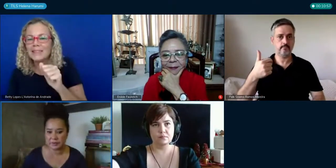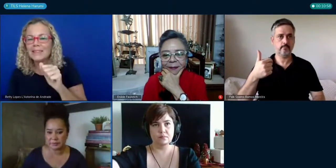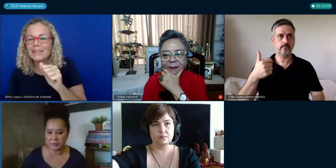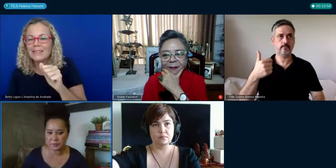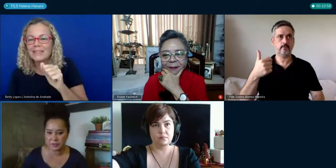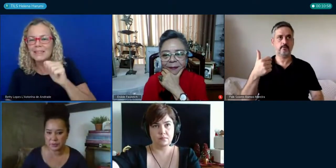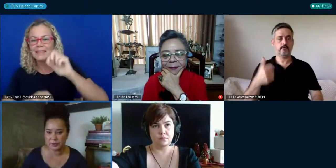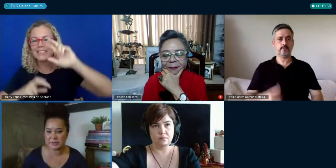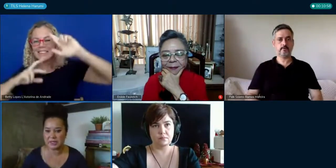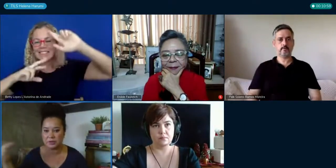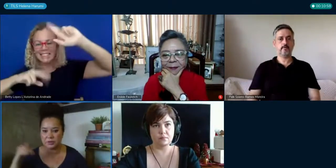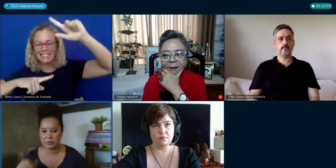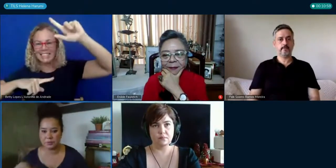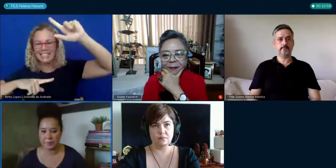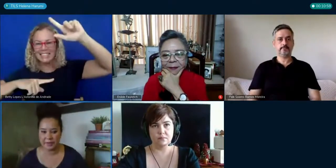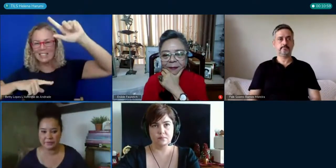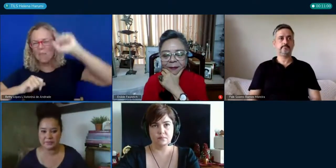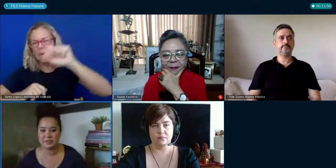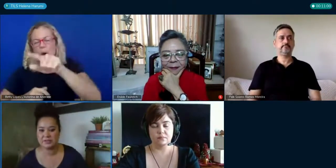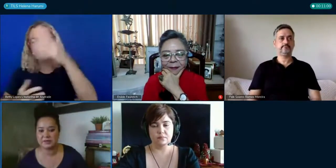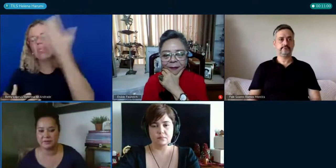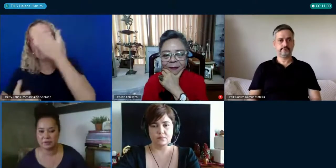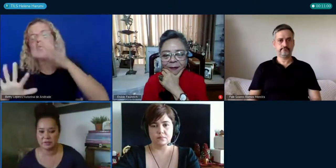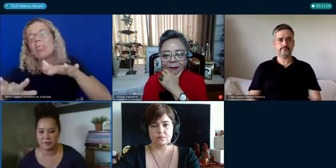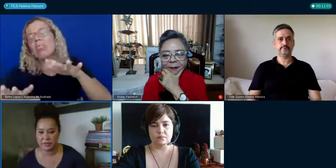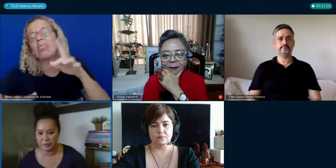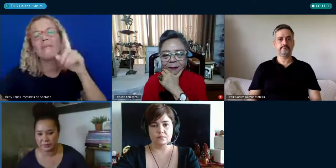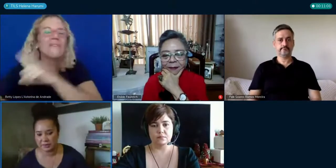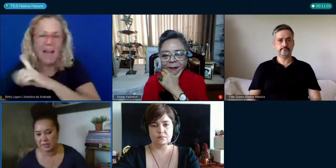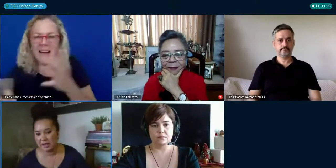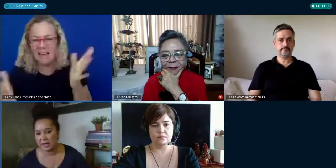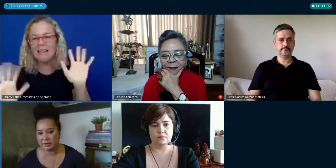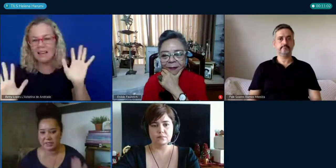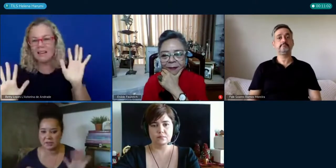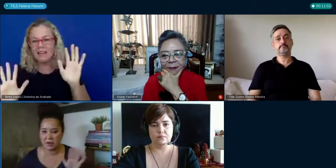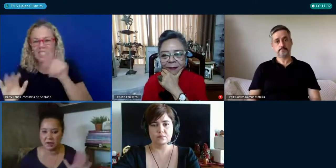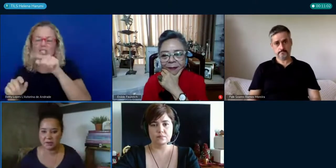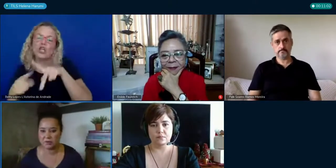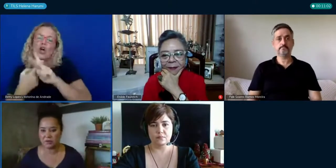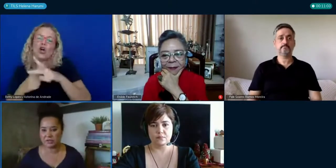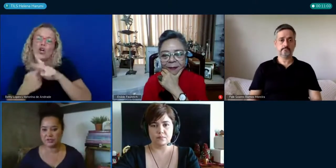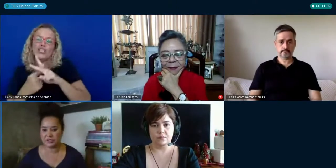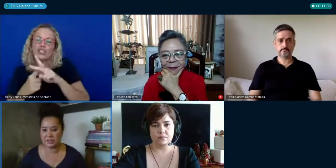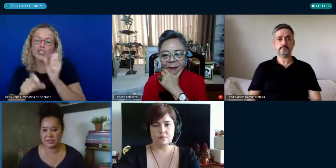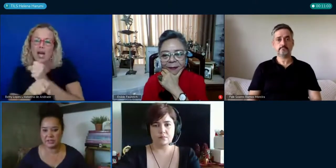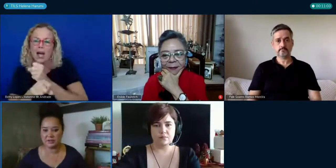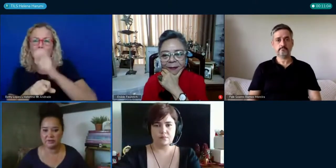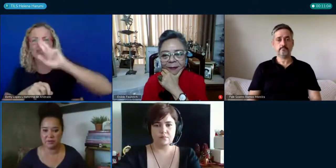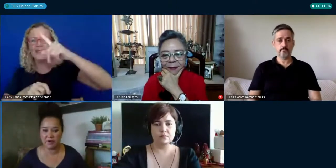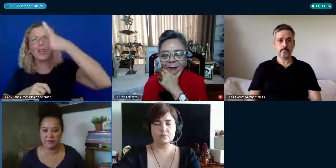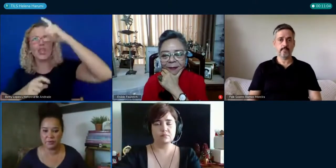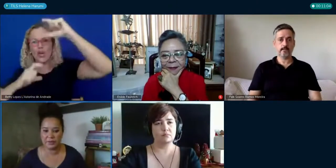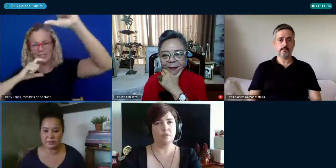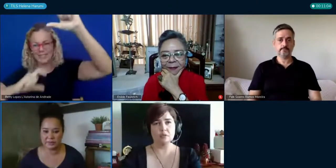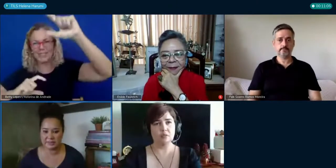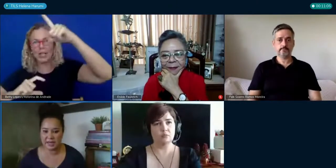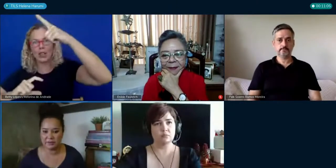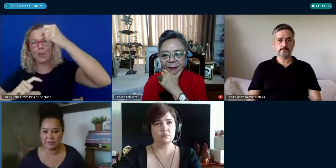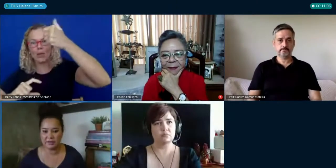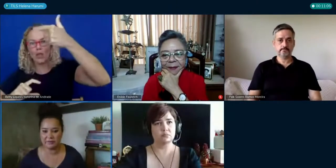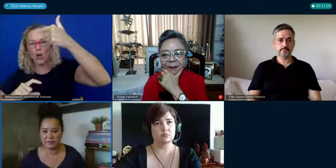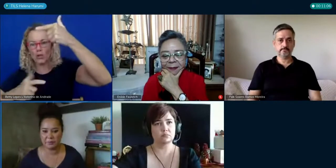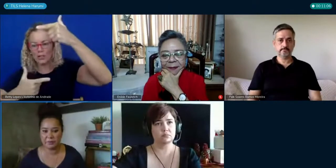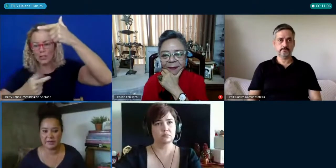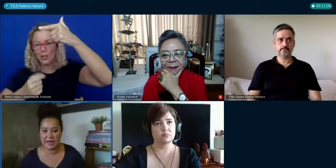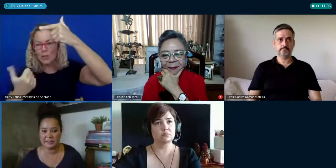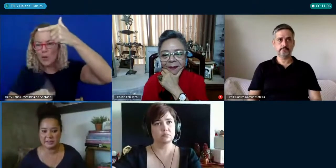que foi em 2012, e em outro momento você disse que foi em 2011. Então é só corrigir isso, ver qual foi o ano